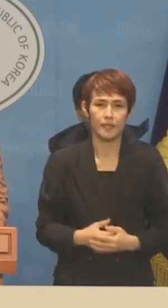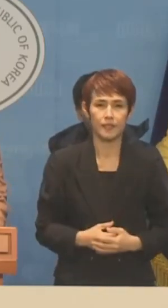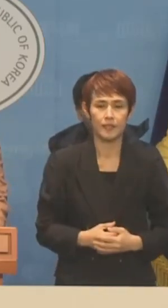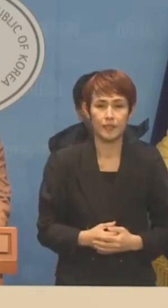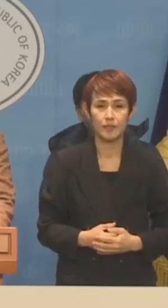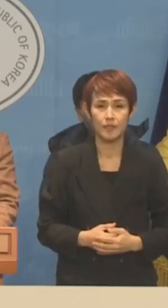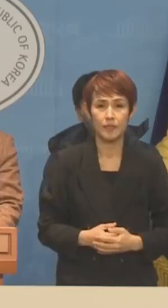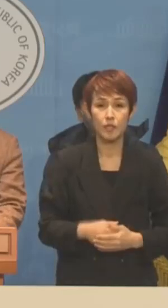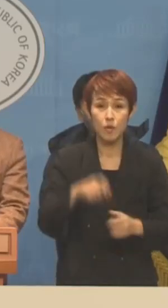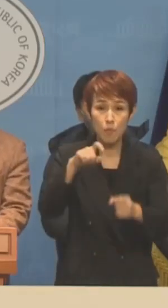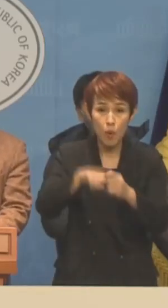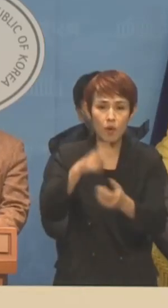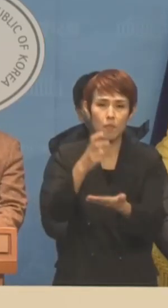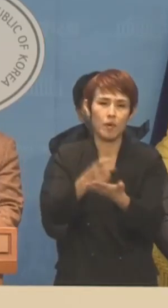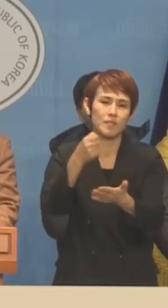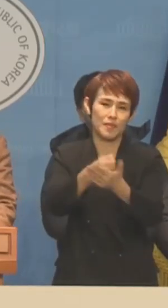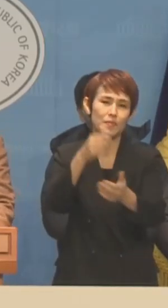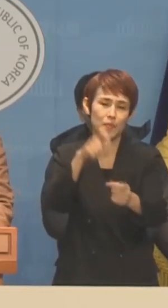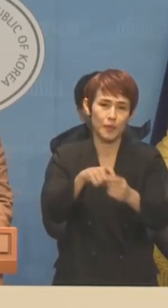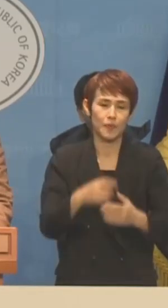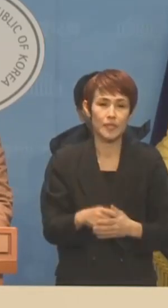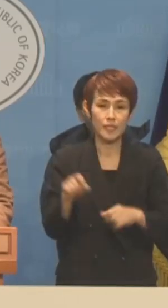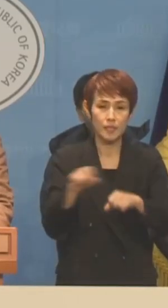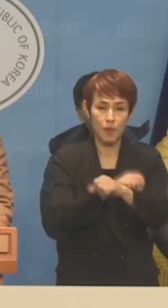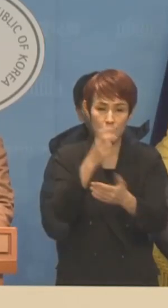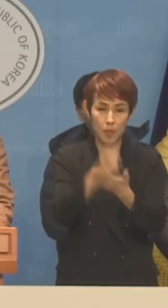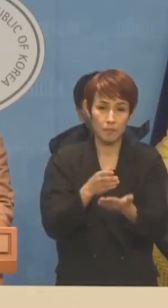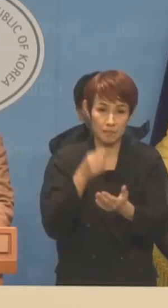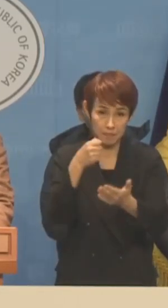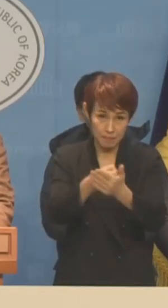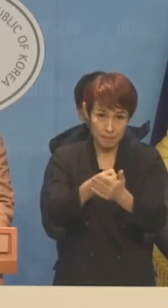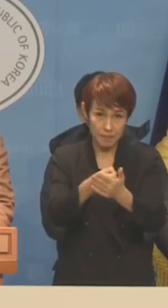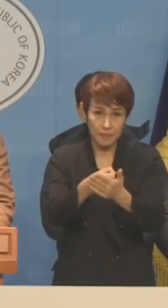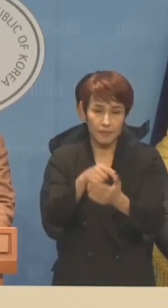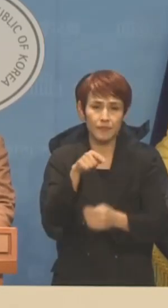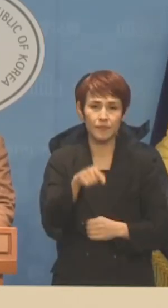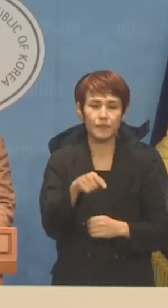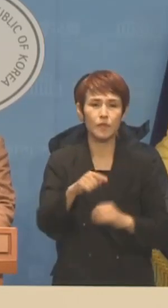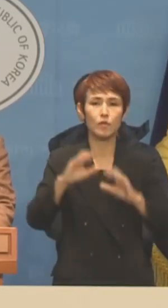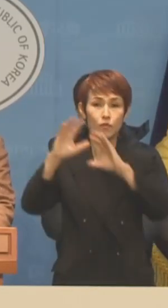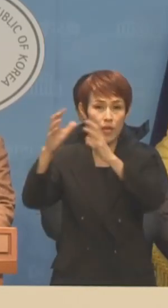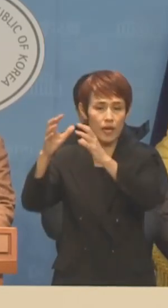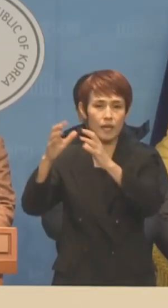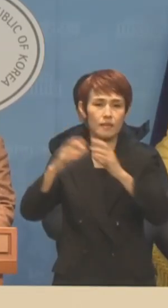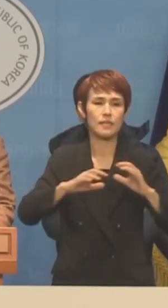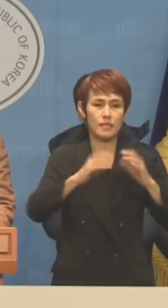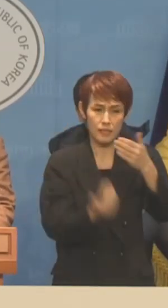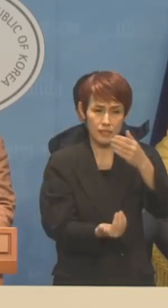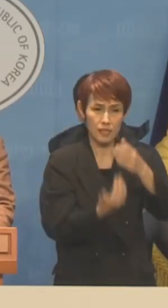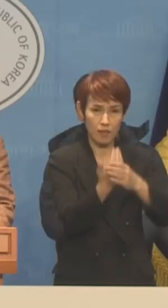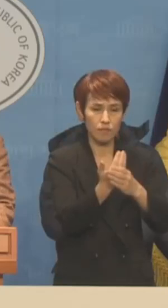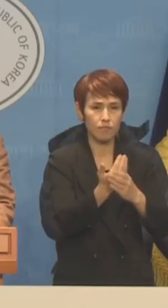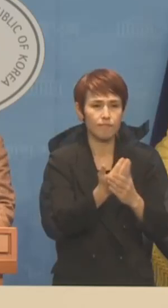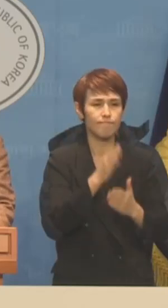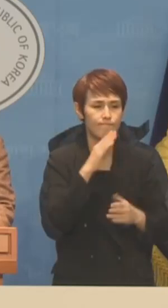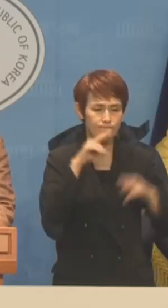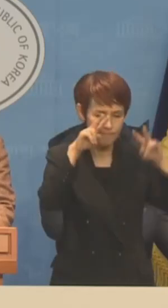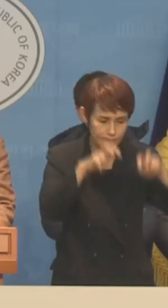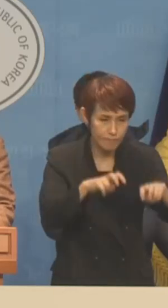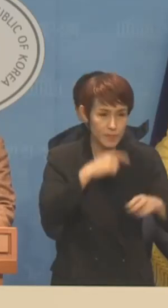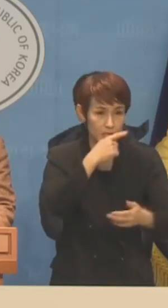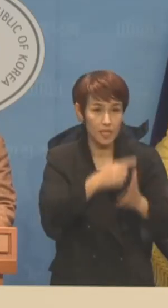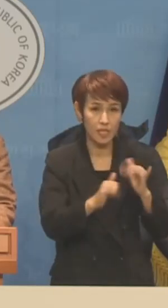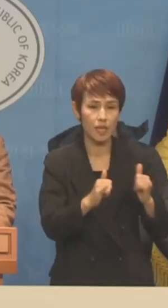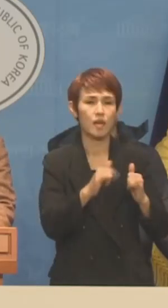개최하였습니다. 성감학원 특별법 제정으로 국가가 사건의 진상규명과 피해자들의 명예회복을 조속히